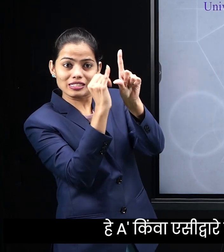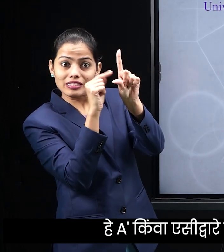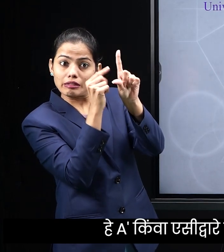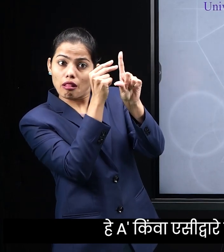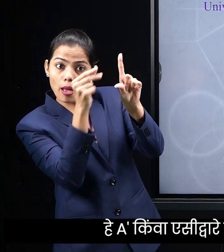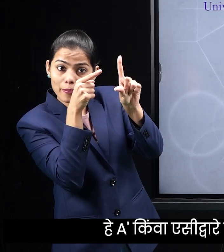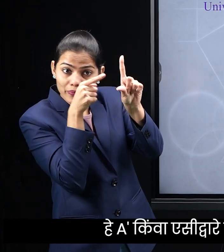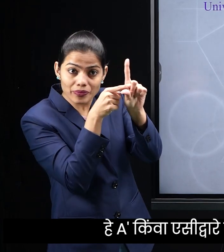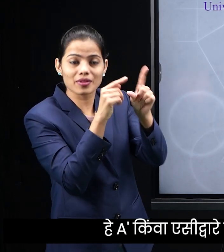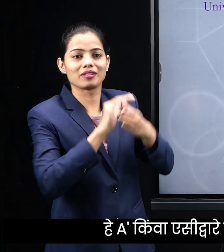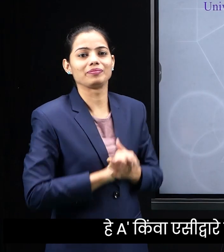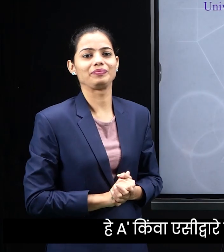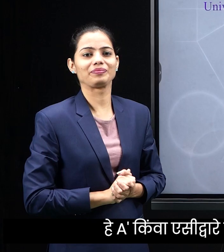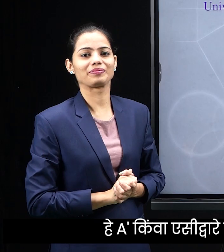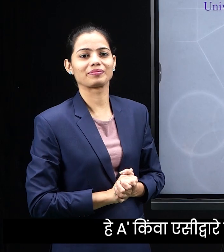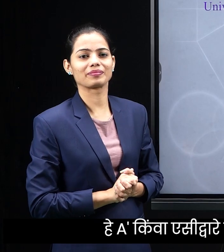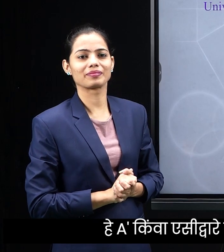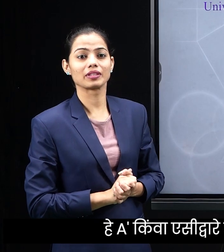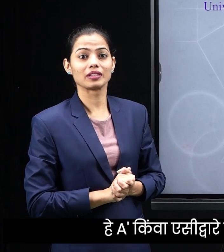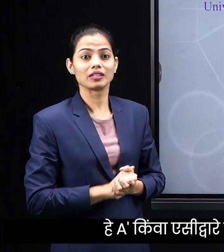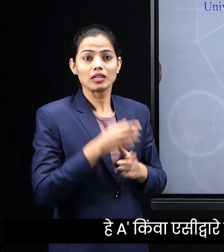U, x ≠ A.